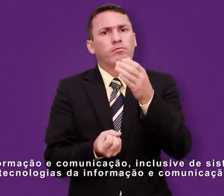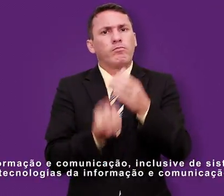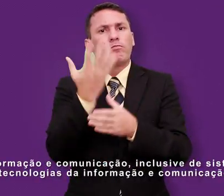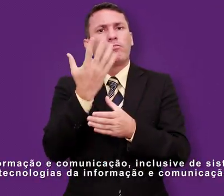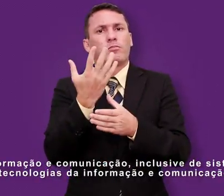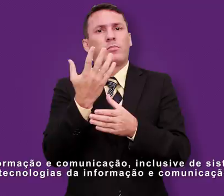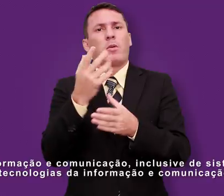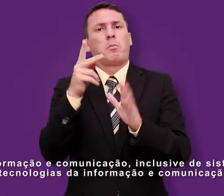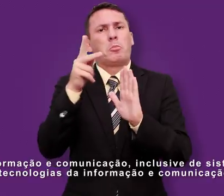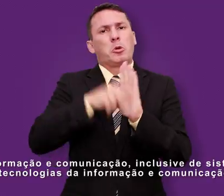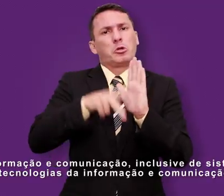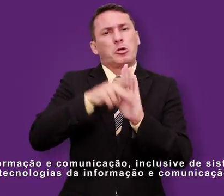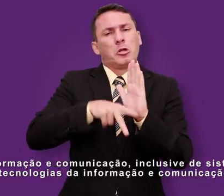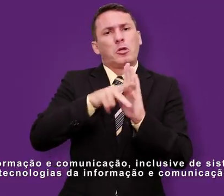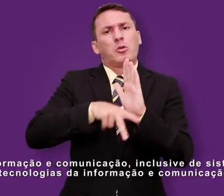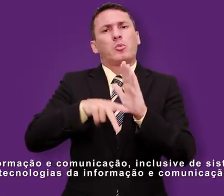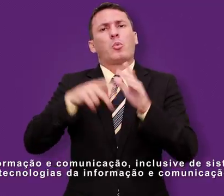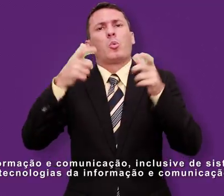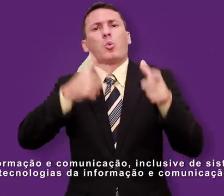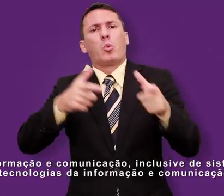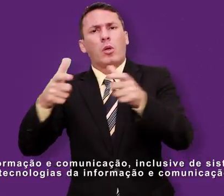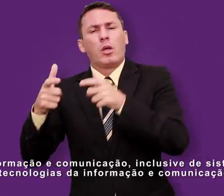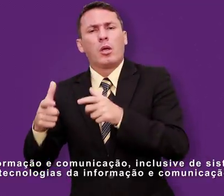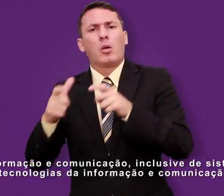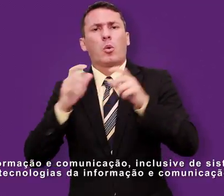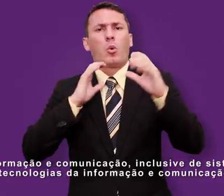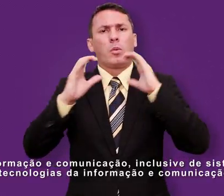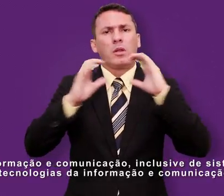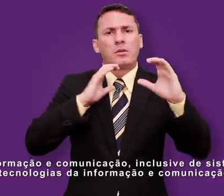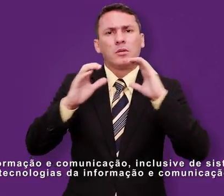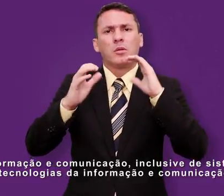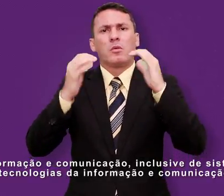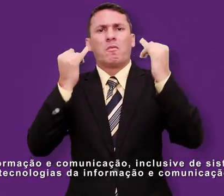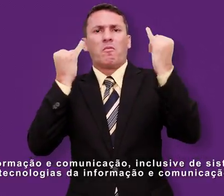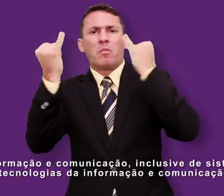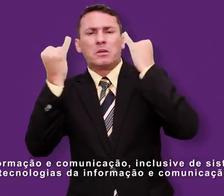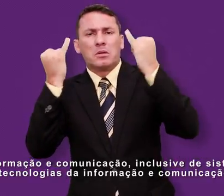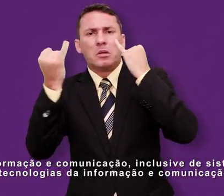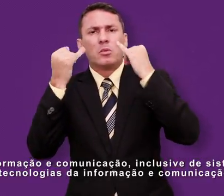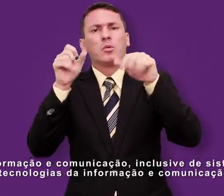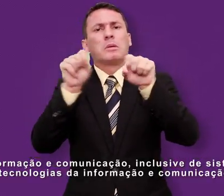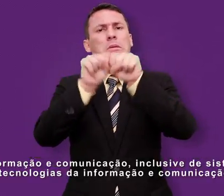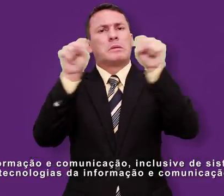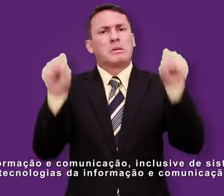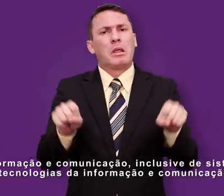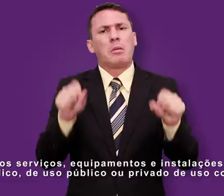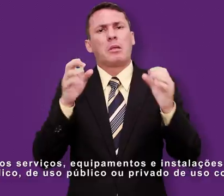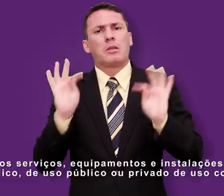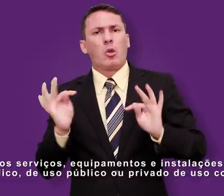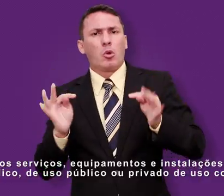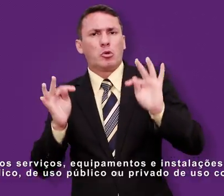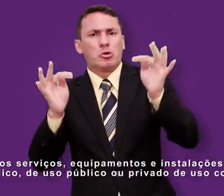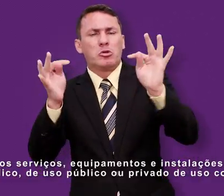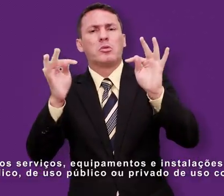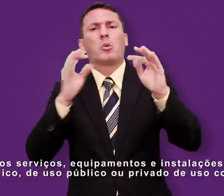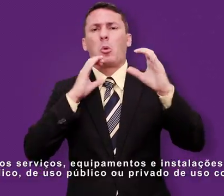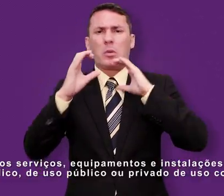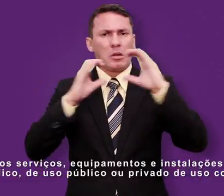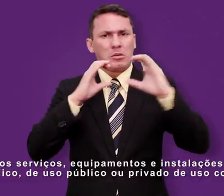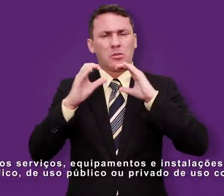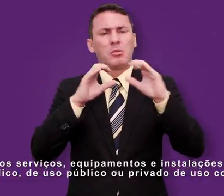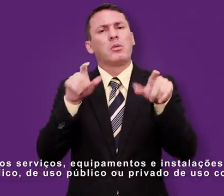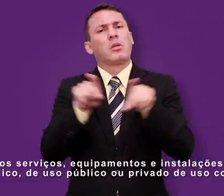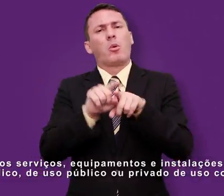de informação e comunicação, inclusive de sistemas e tecnologias da informação e comunicação e de outros